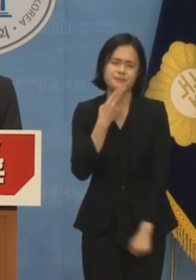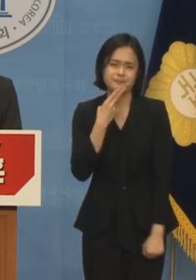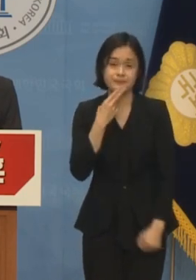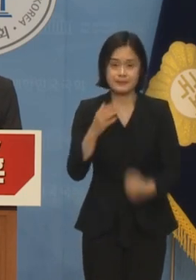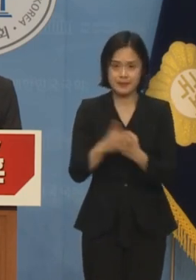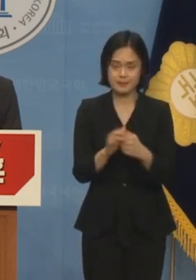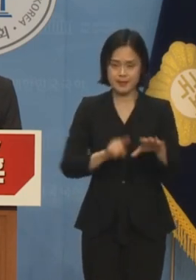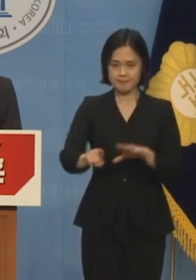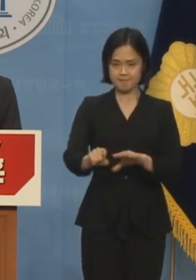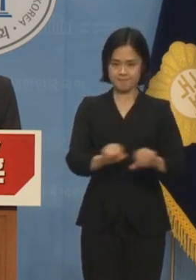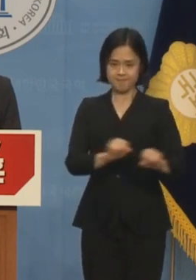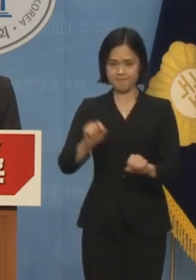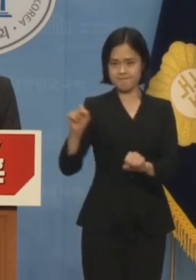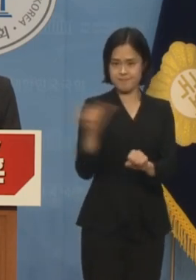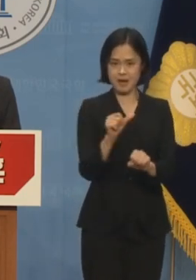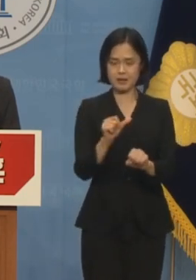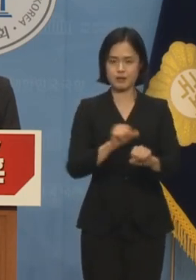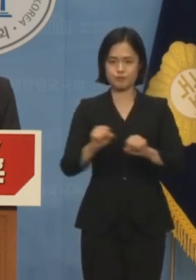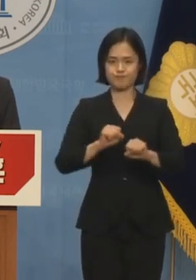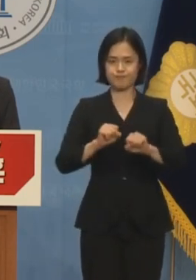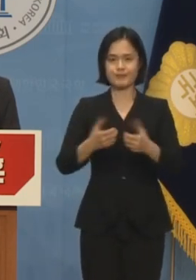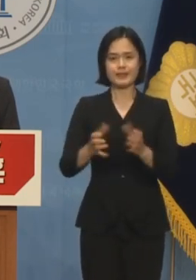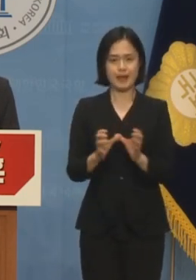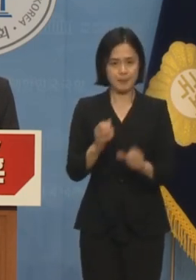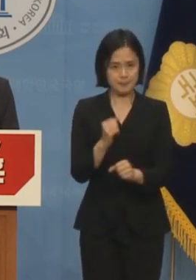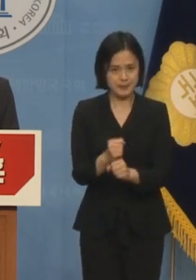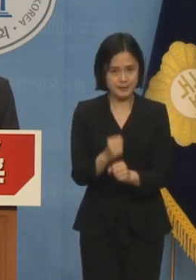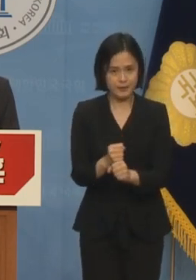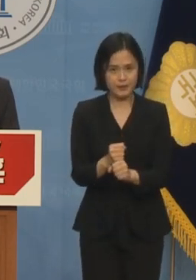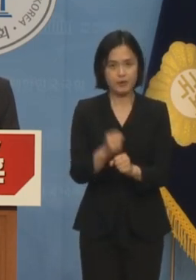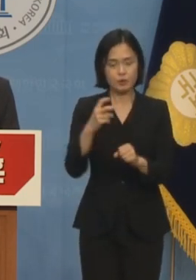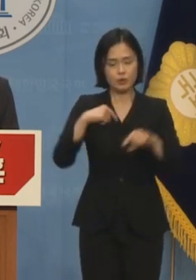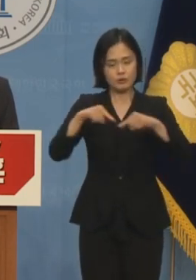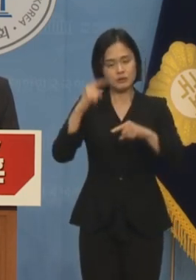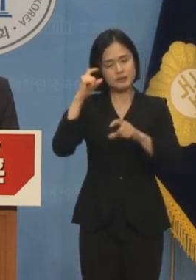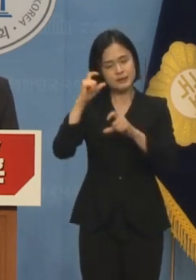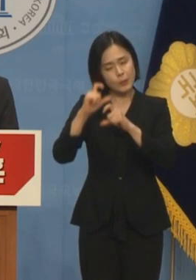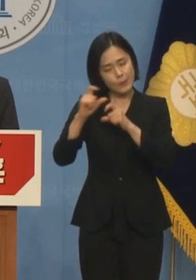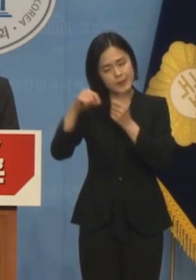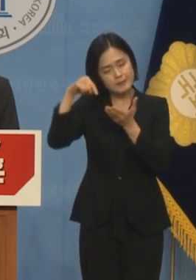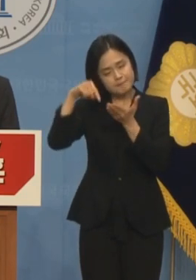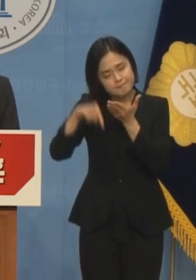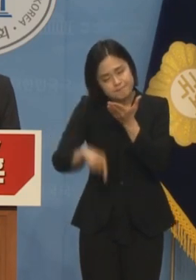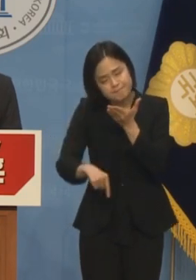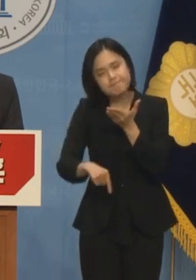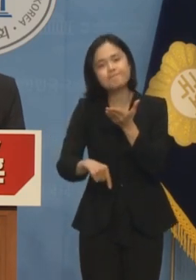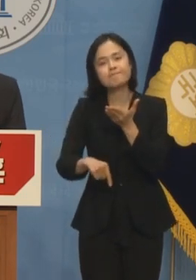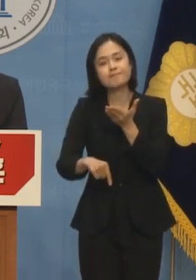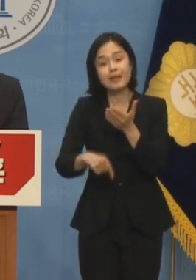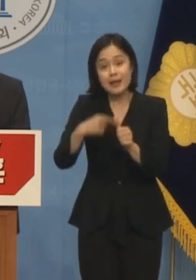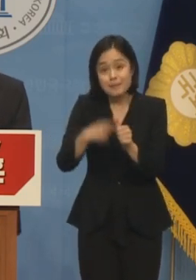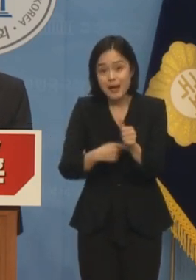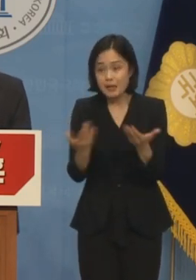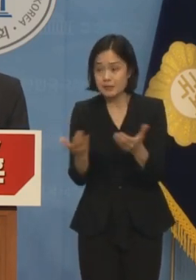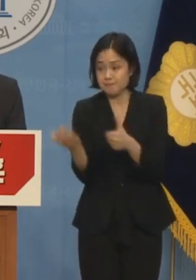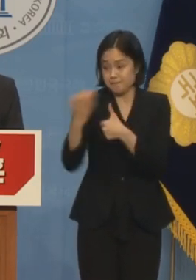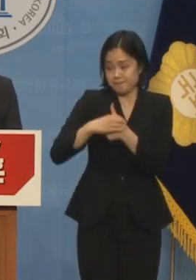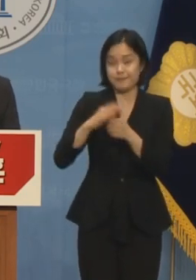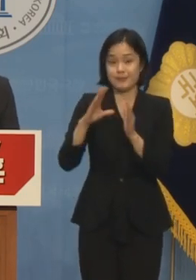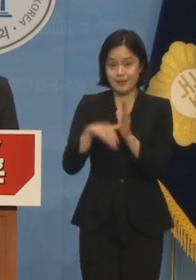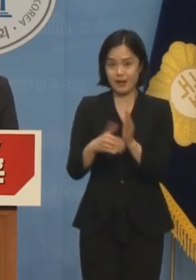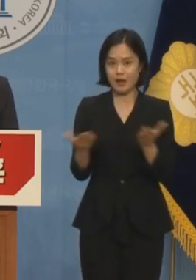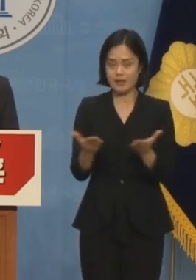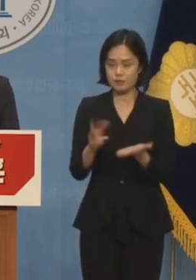정당, 그리고 더 깊이 고민하는 정당. 그래서 뭘 맡겨도 척척 박사처럼